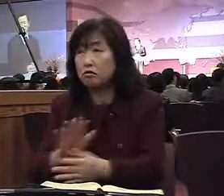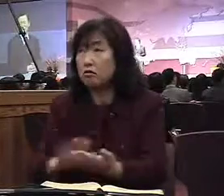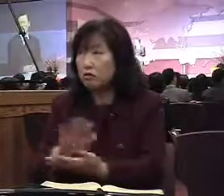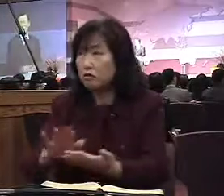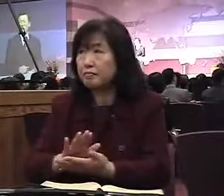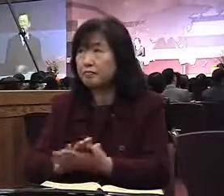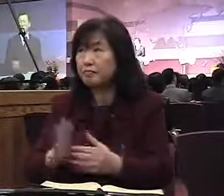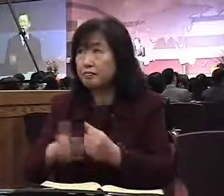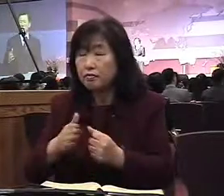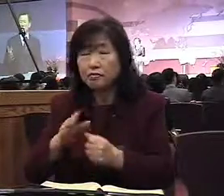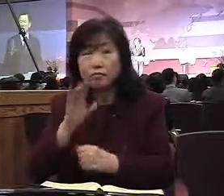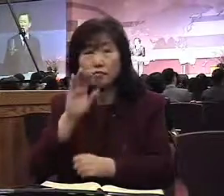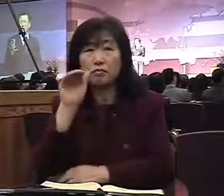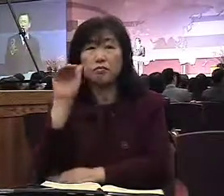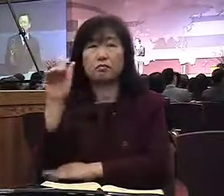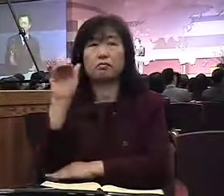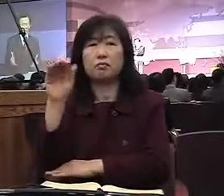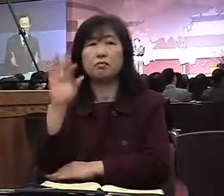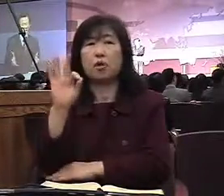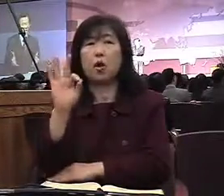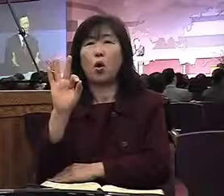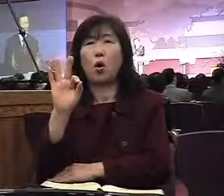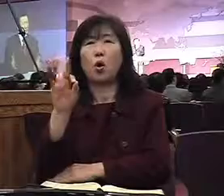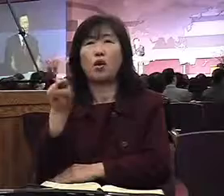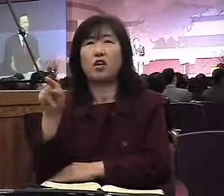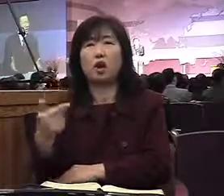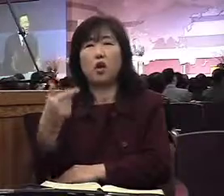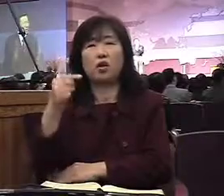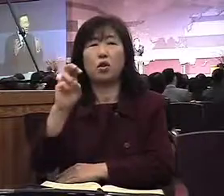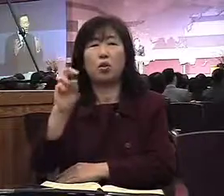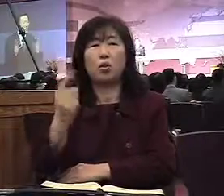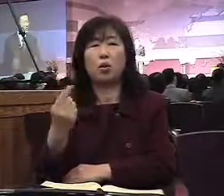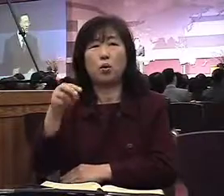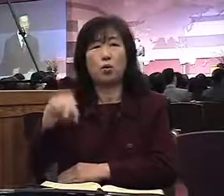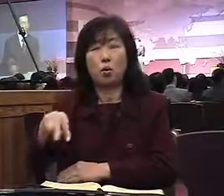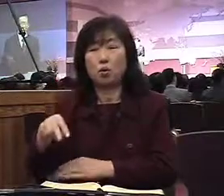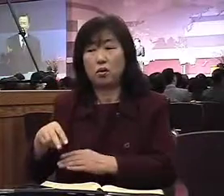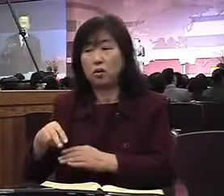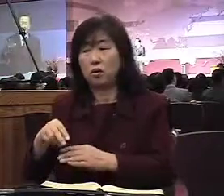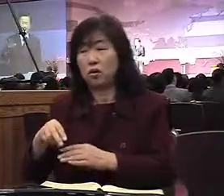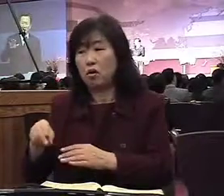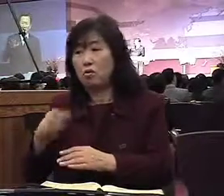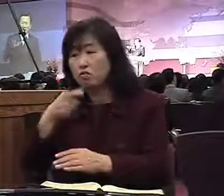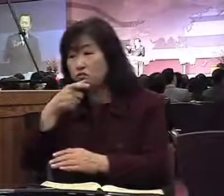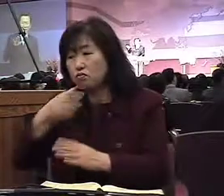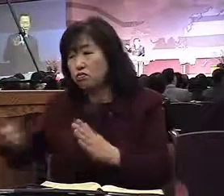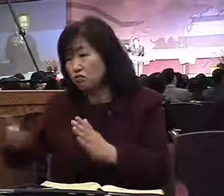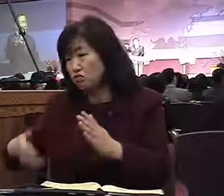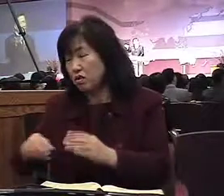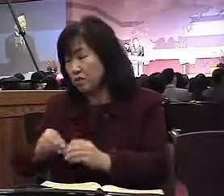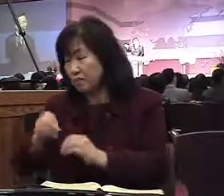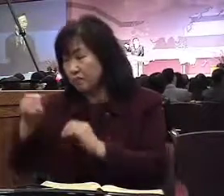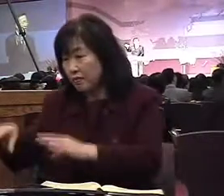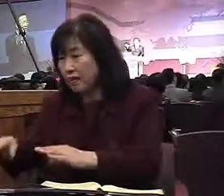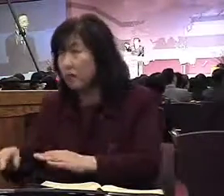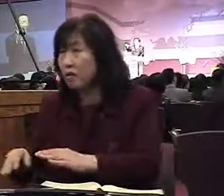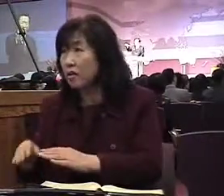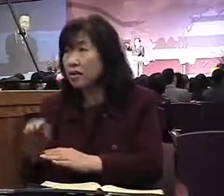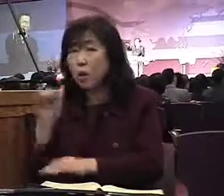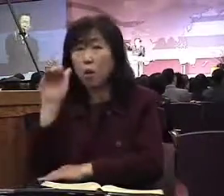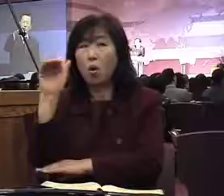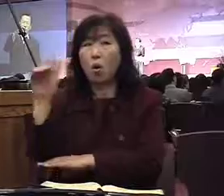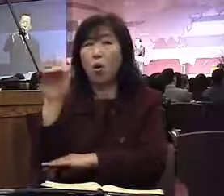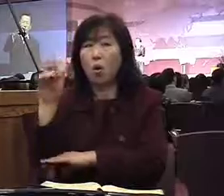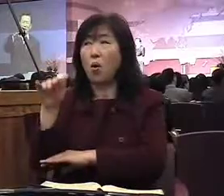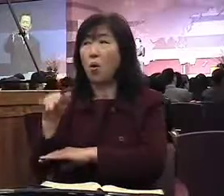나갔다. 그래서 연못으로 데리고 나가서 야 물에서 한번 놀아라고 딱 띄웠는데요. 이 오리가 한참 이렇게 수영해서 가더니